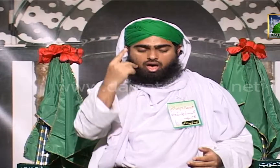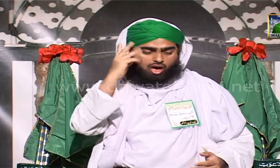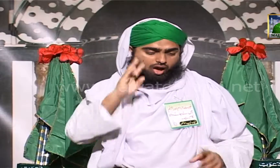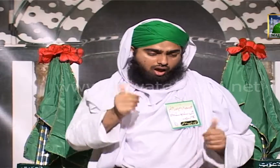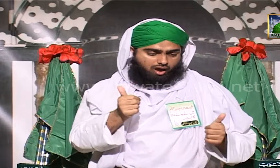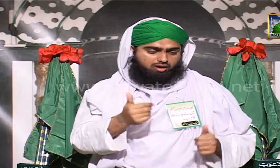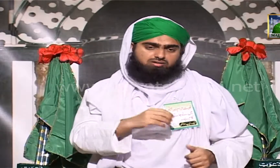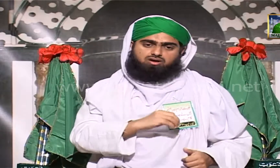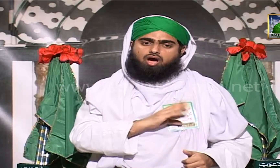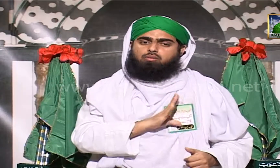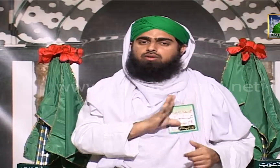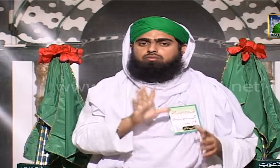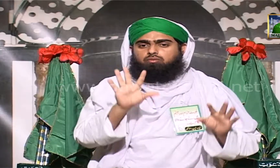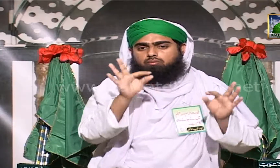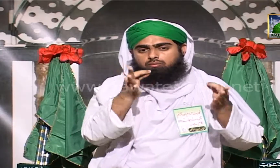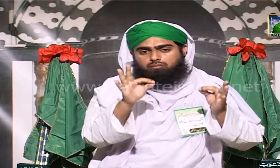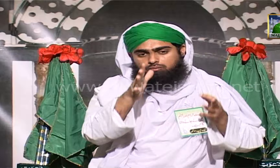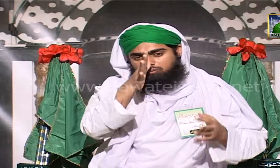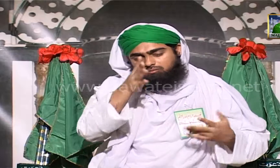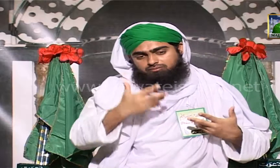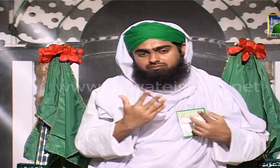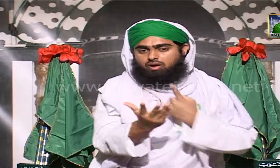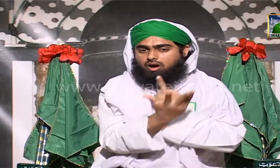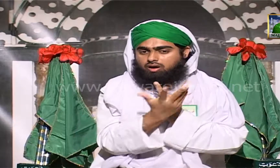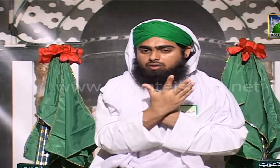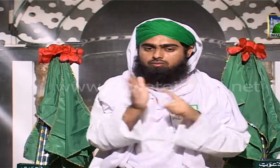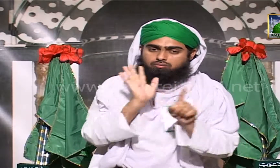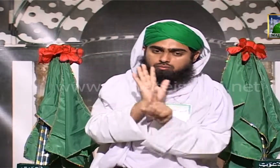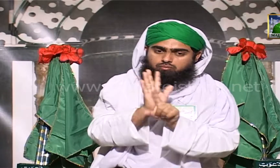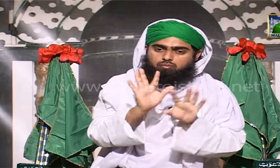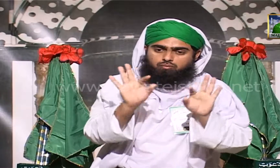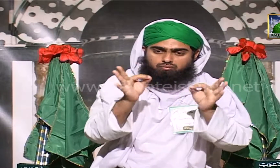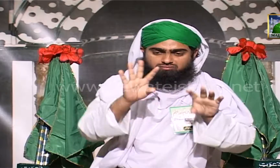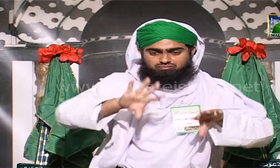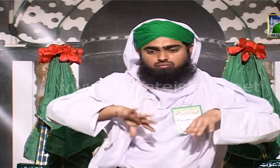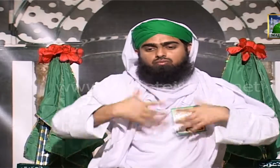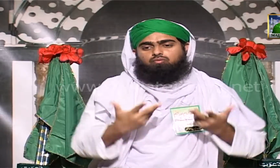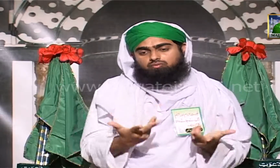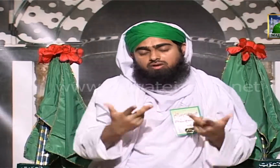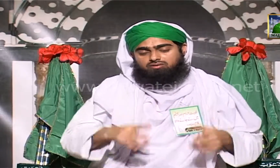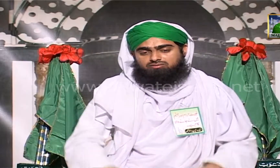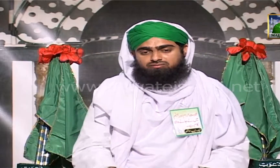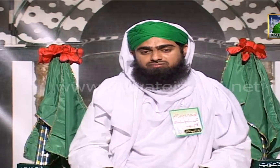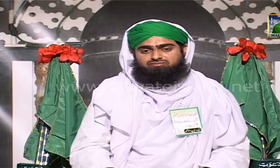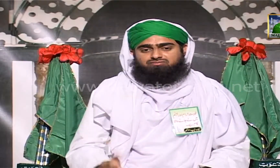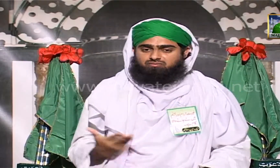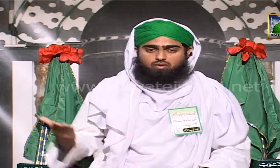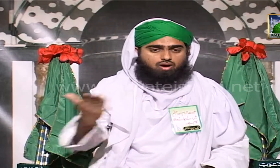ہوگا؟ اس نے کب اپنی اصلاح کرنی ہے؟ تو اے میرے غوث اعظم رضی اللہ تعالیٰ عنہ کے چاہنے والوں، ماننے